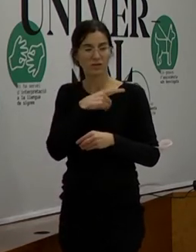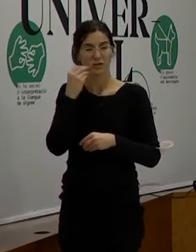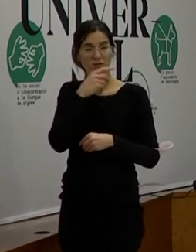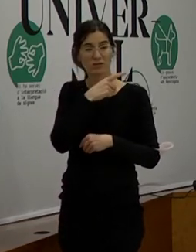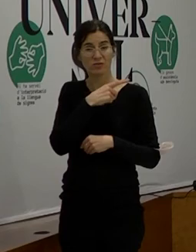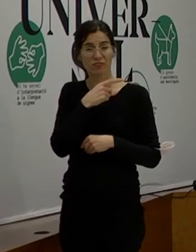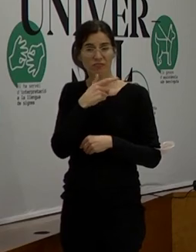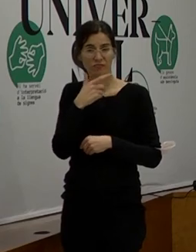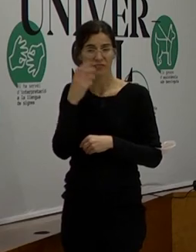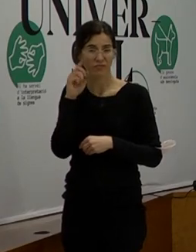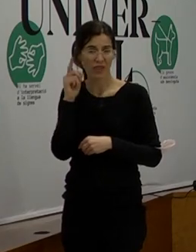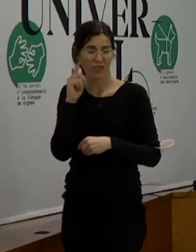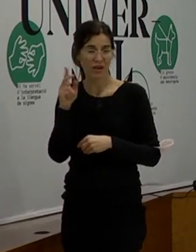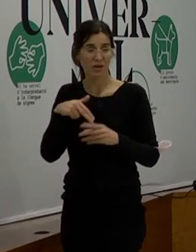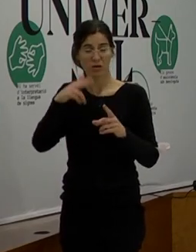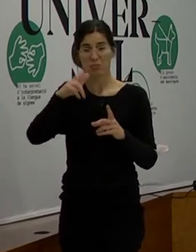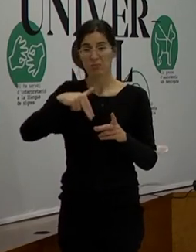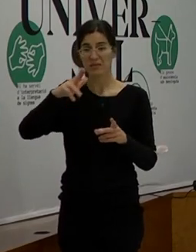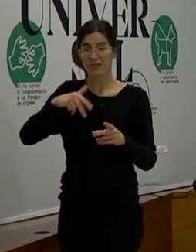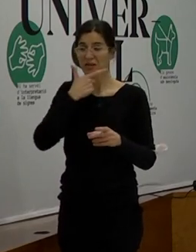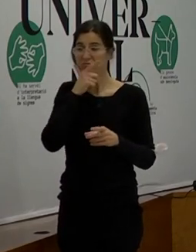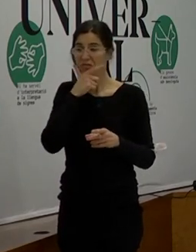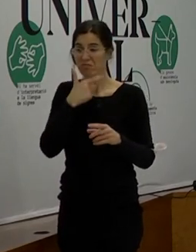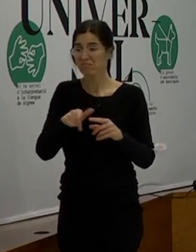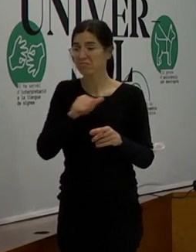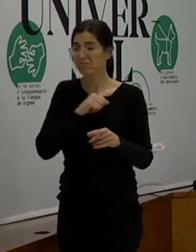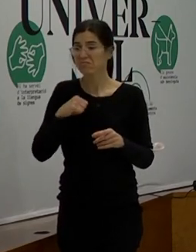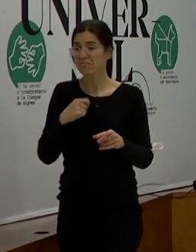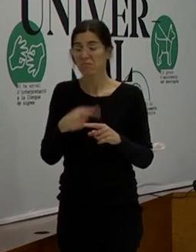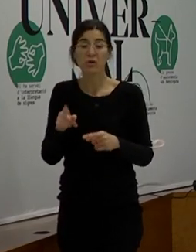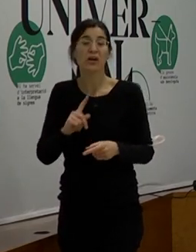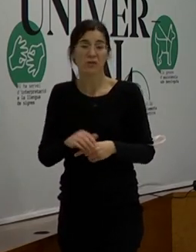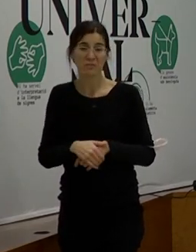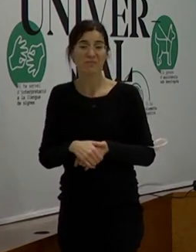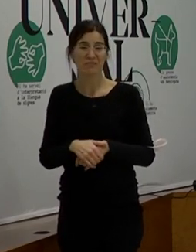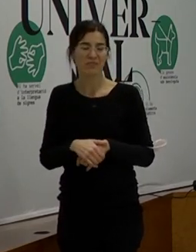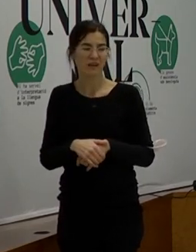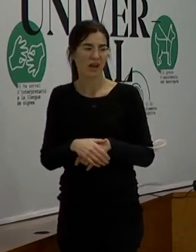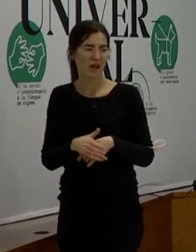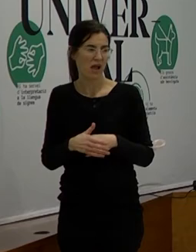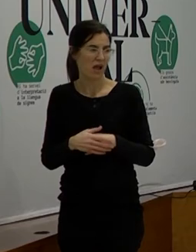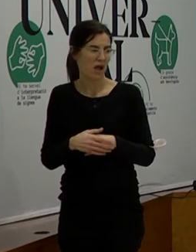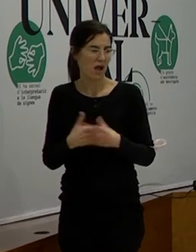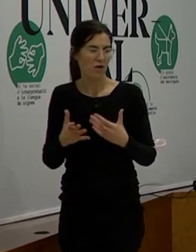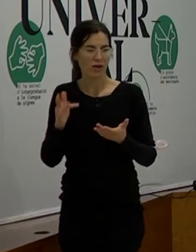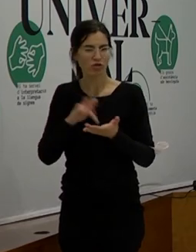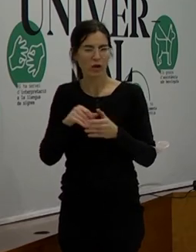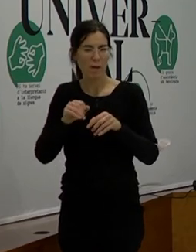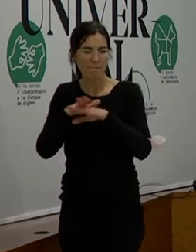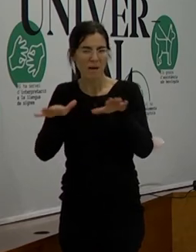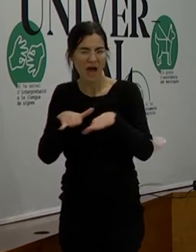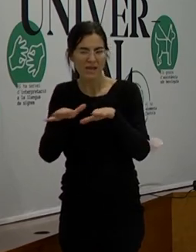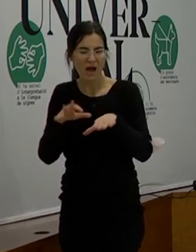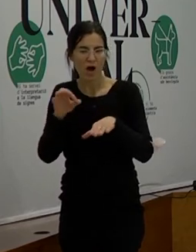els pinten, els han personalitzat, per què no? ¿Vale? O a la platja, o a la